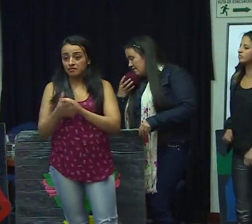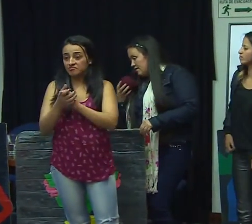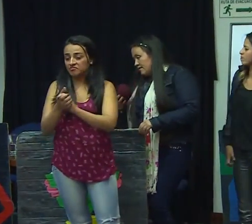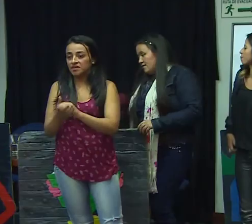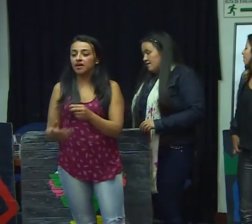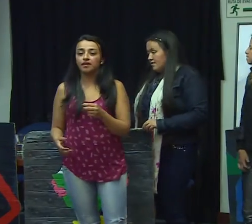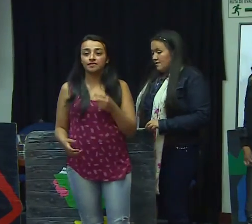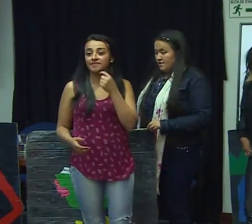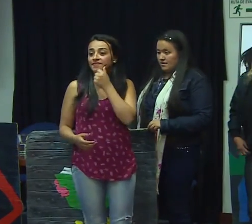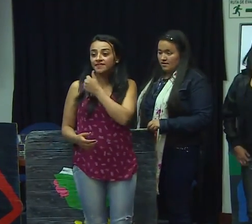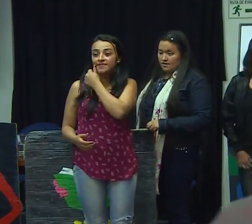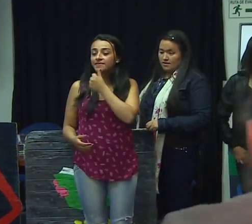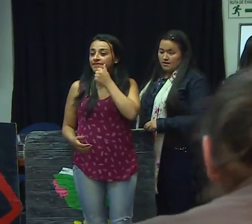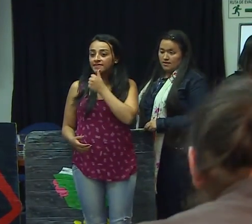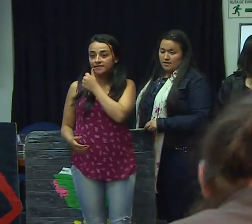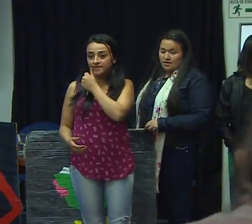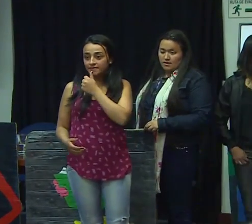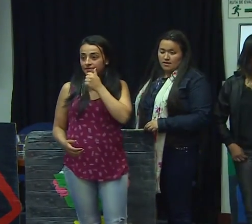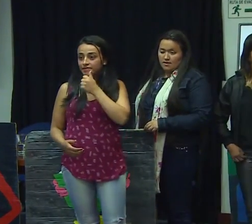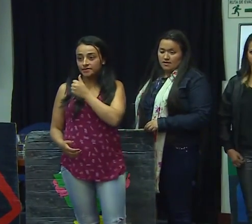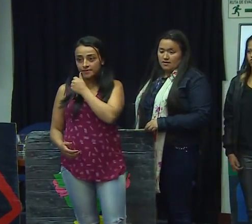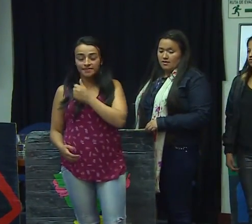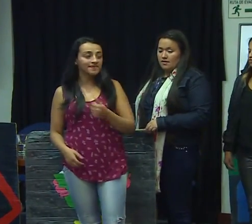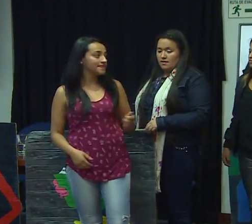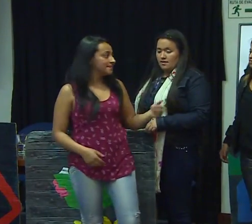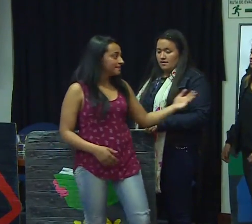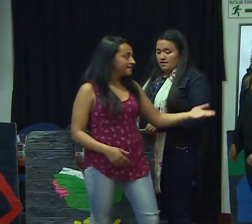Ahora le damos paso a mi compañera Carolina.